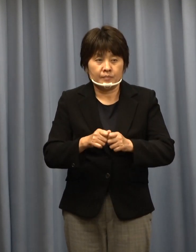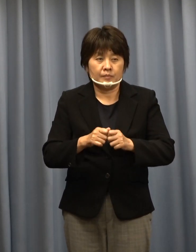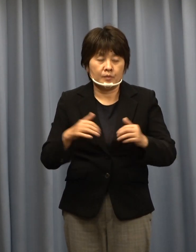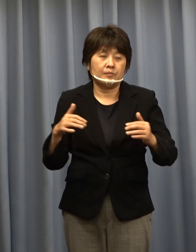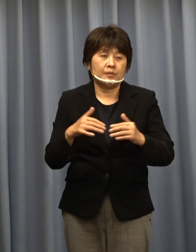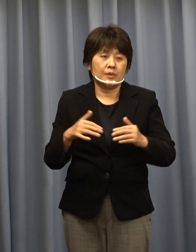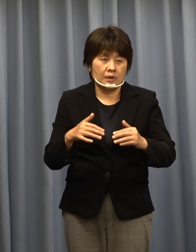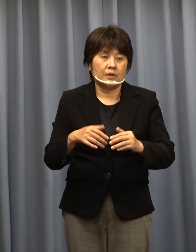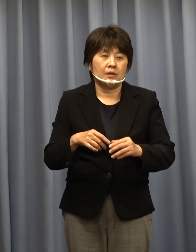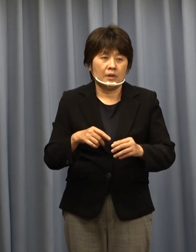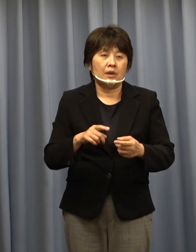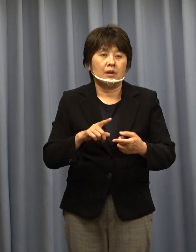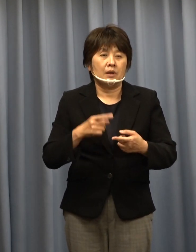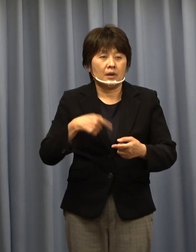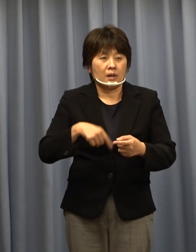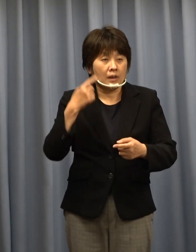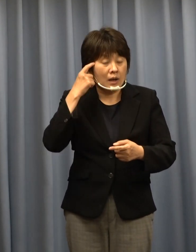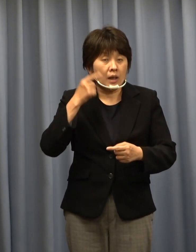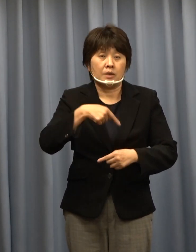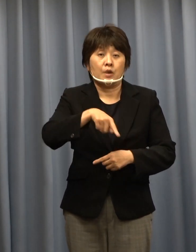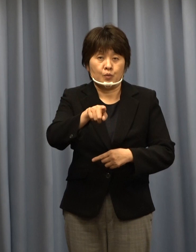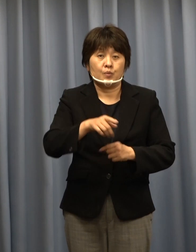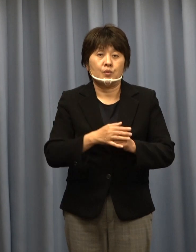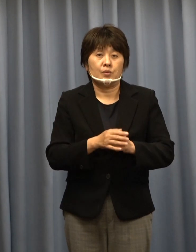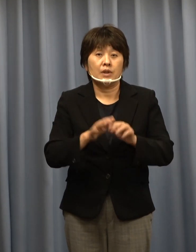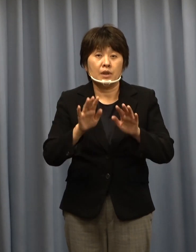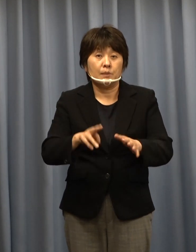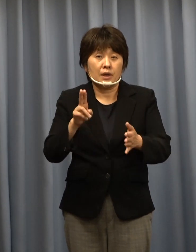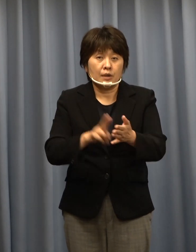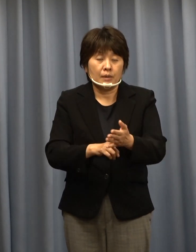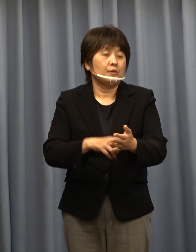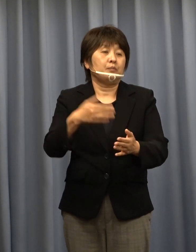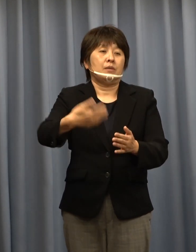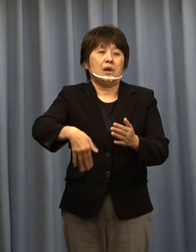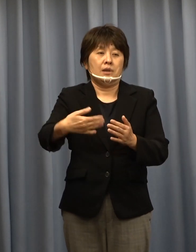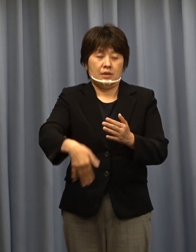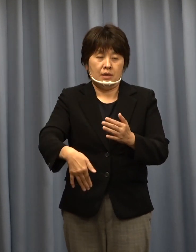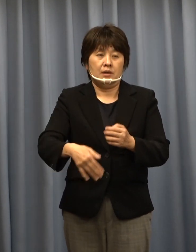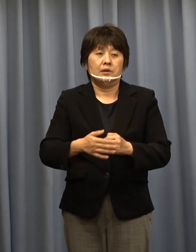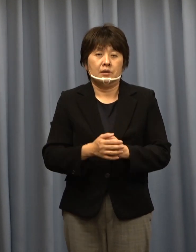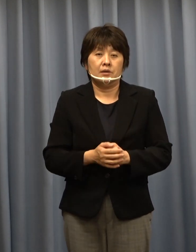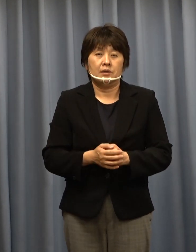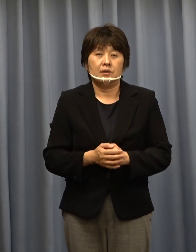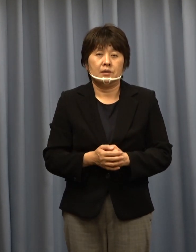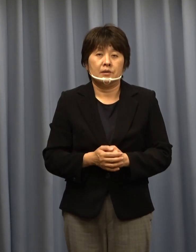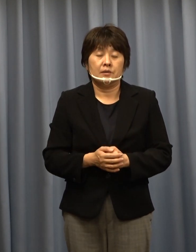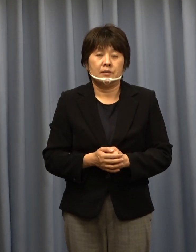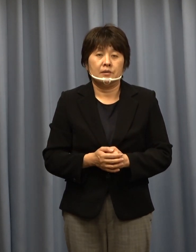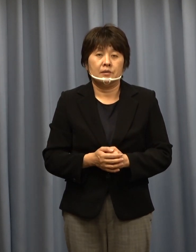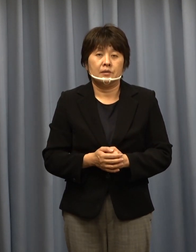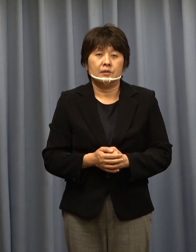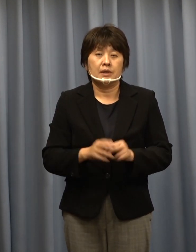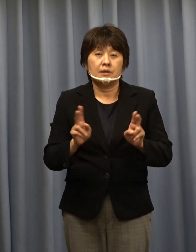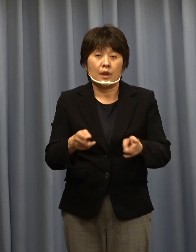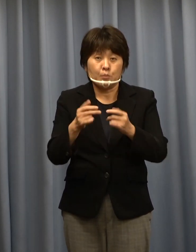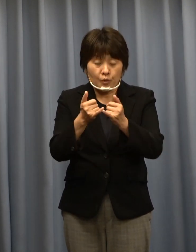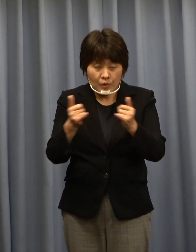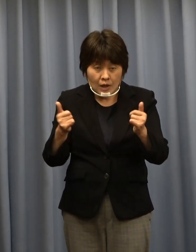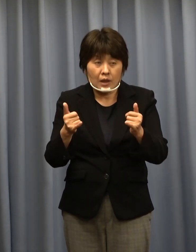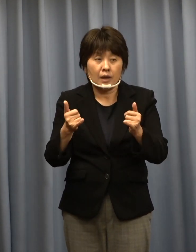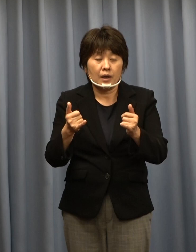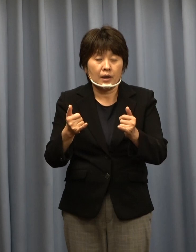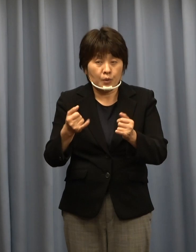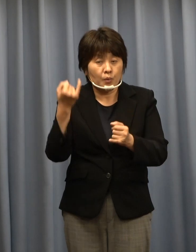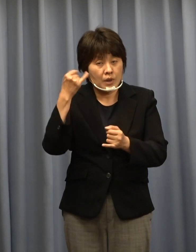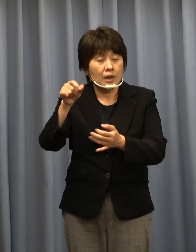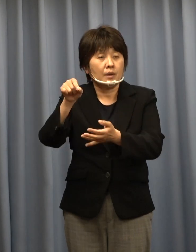になりますので、我々としては現時点では決めているわけではございませんが、ただ専門家のご指摘